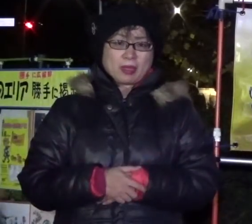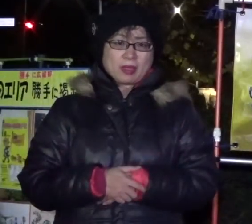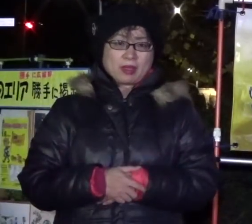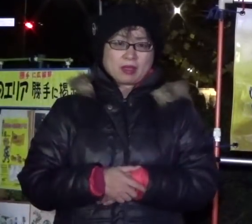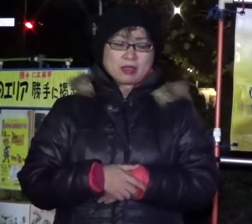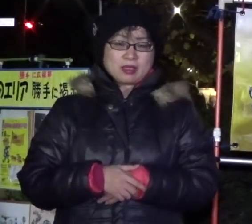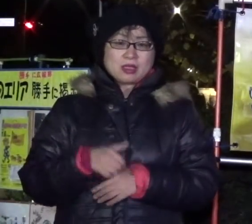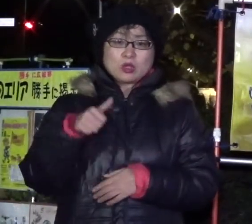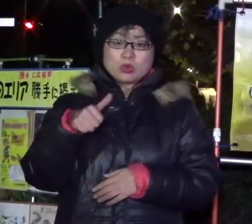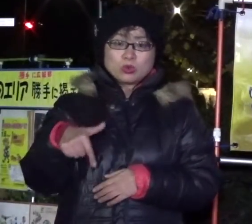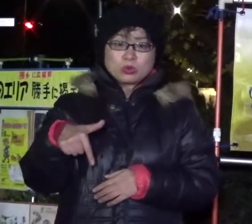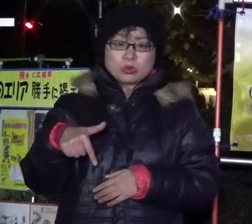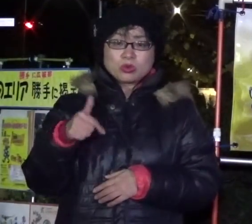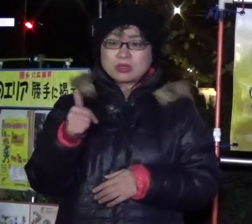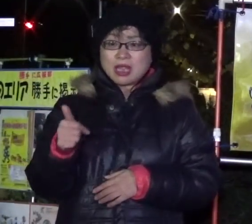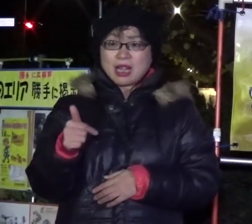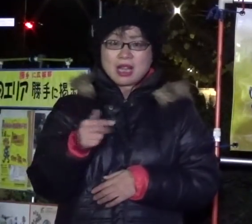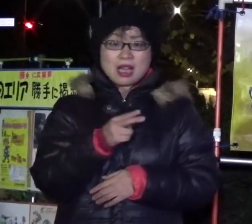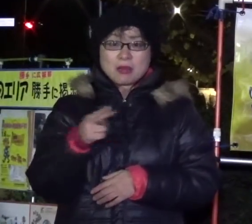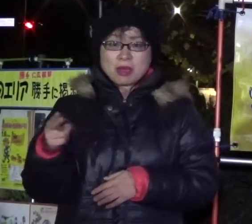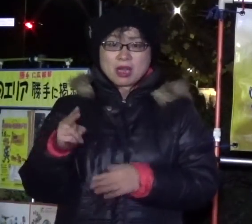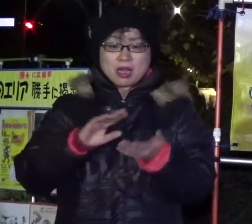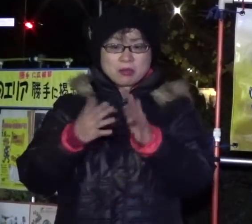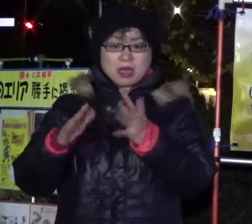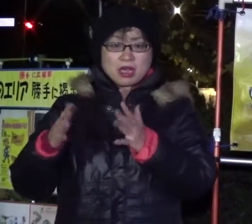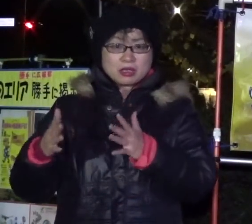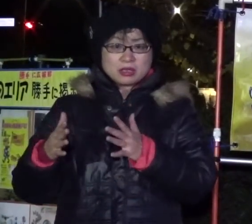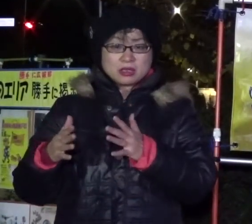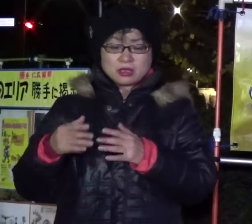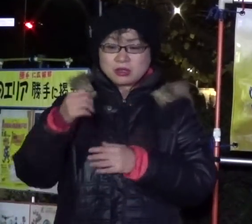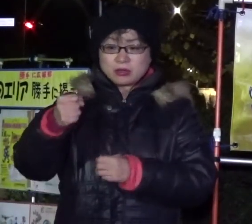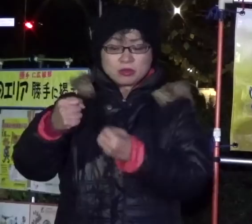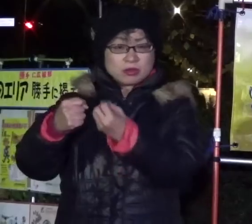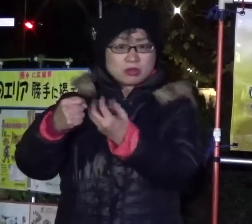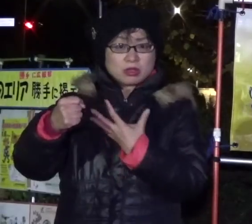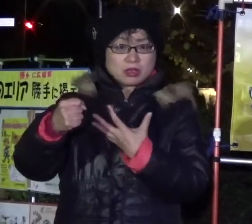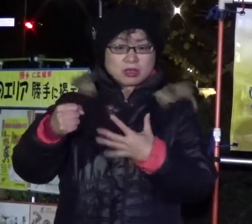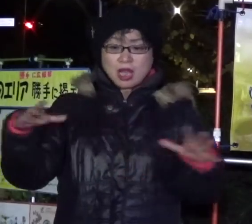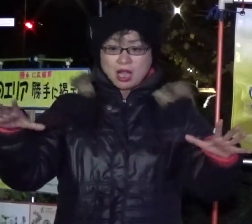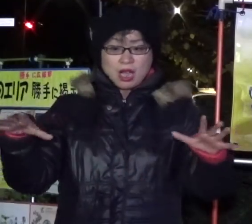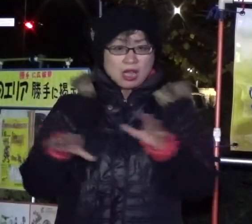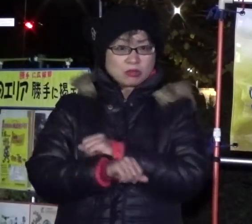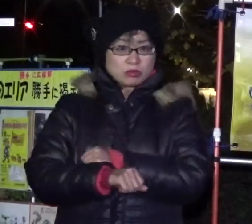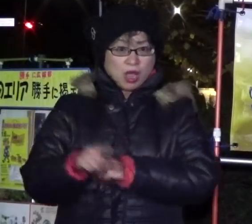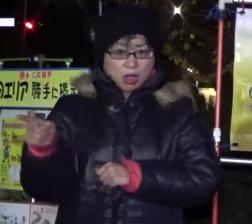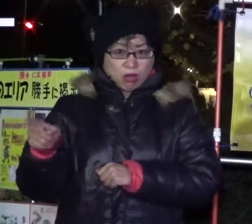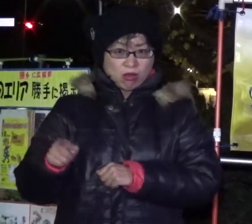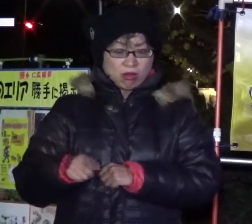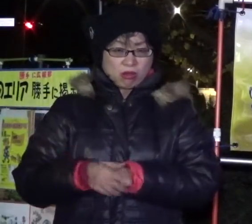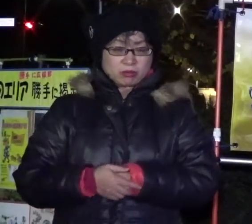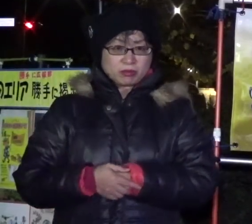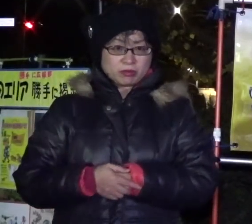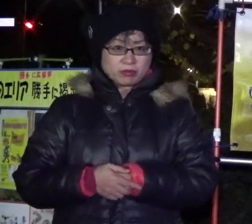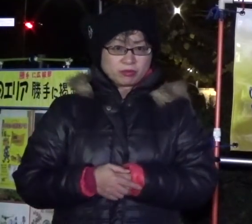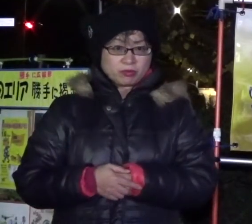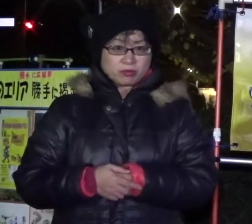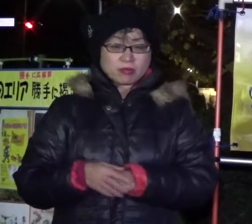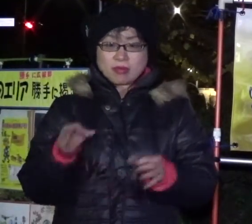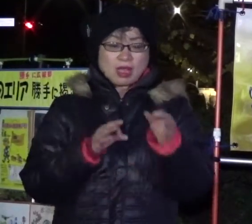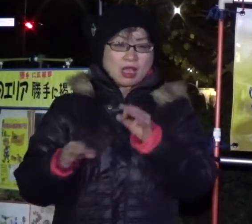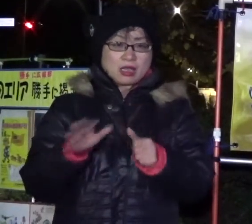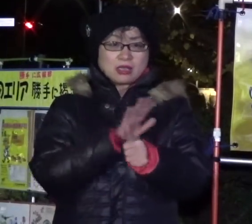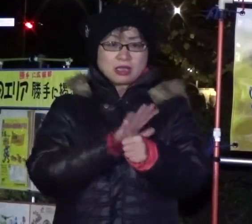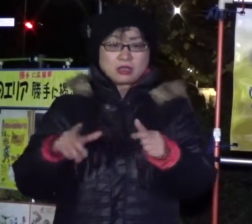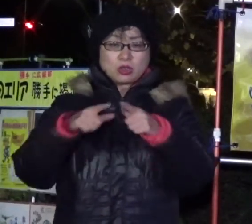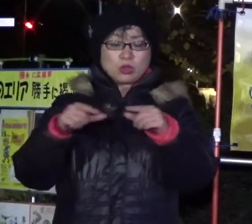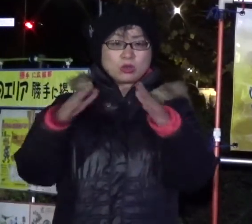双葉町、来年解除になるんですよ。皆さん何を考えてるんでしょう。だから私、経済産業省、国